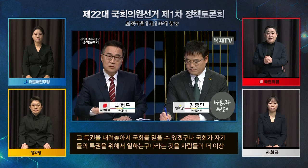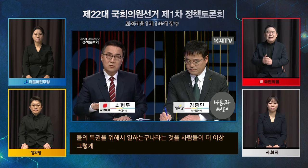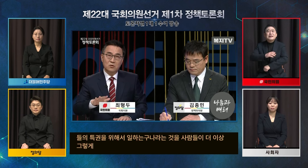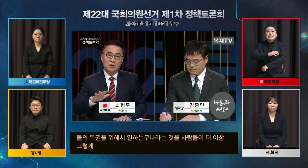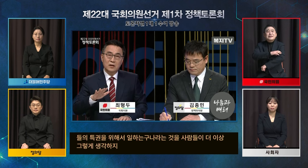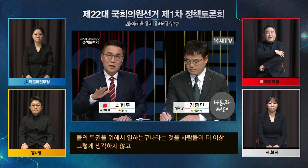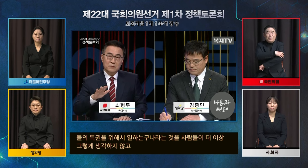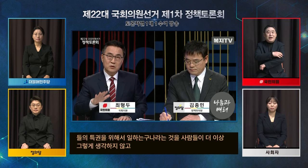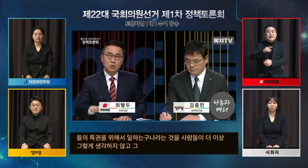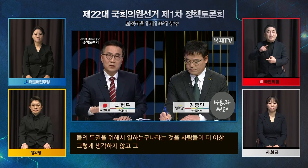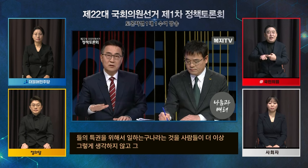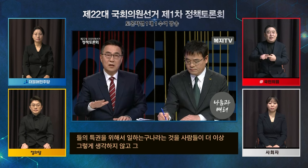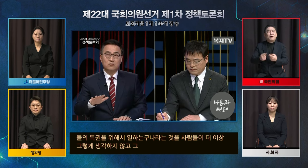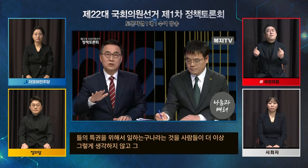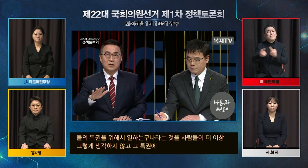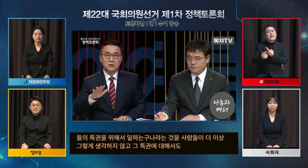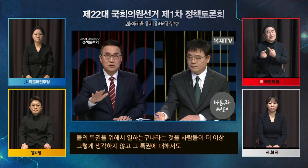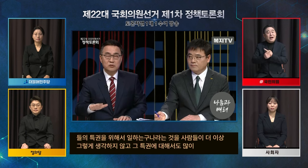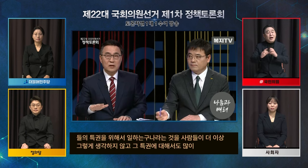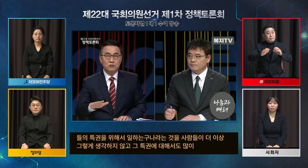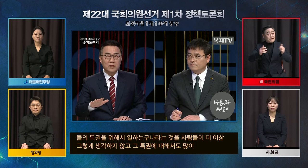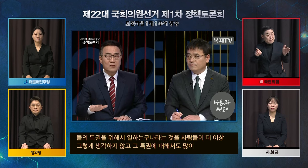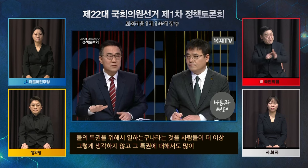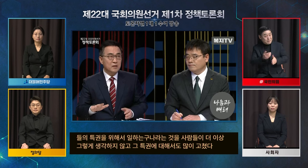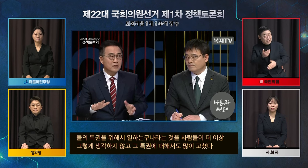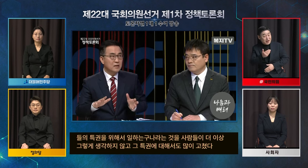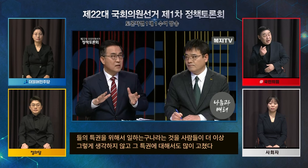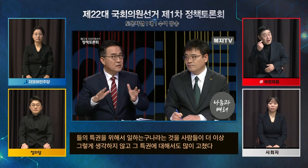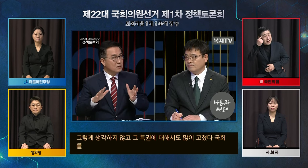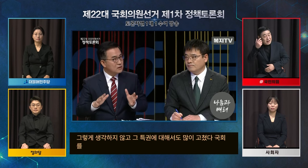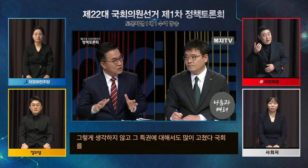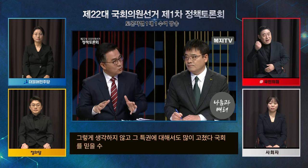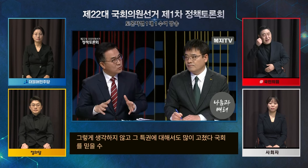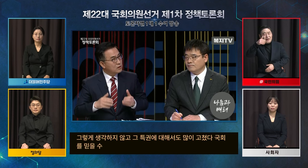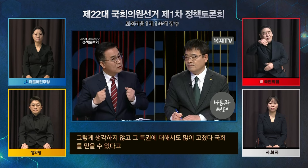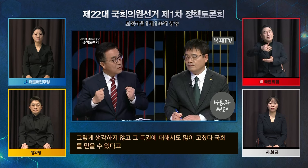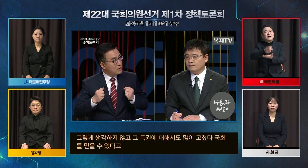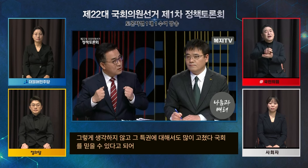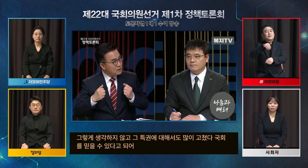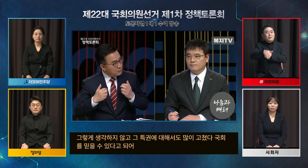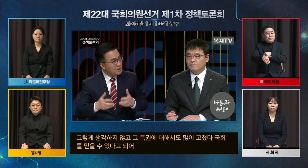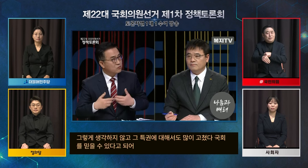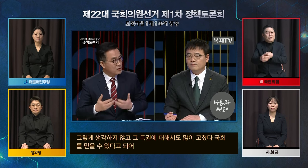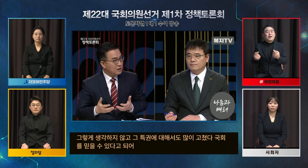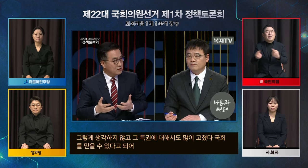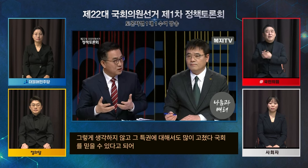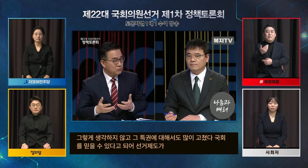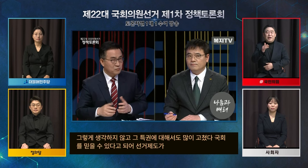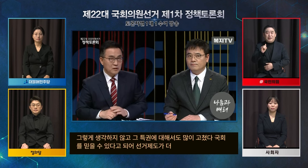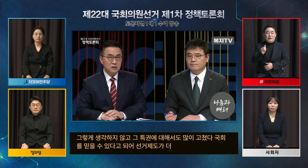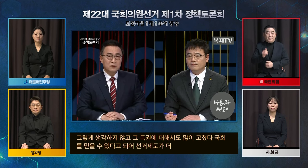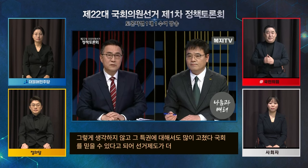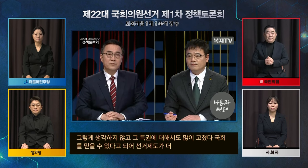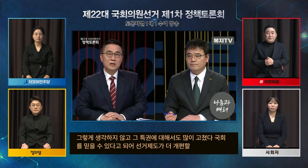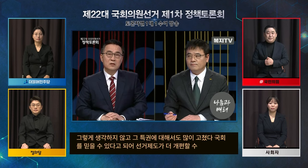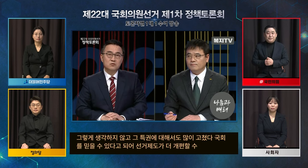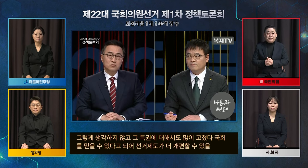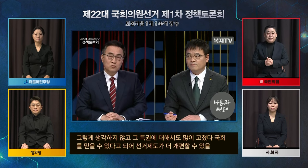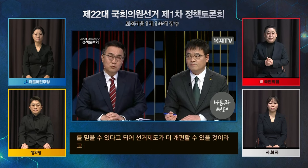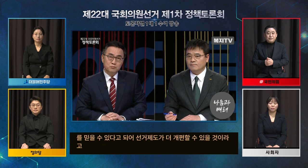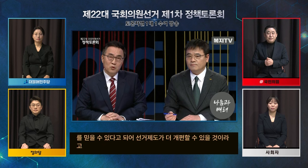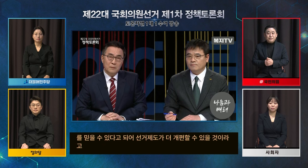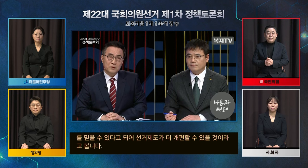특권에 대해서도 많이 고쳤다, 국회를 믿을 수 있다고 되어지만 선거제도 더 개편할 수 있게 될 것이라고 봅니다. 저희는